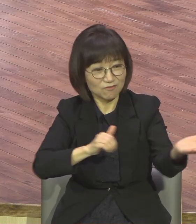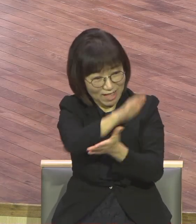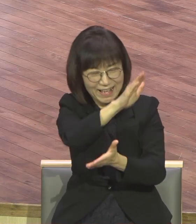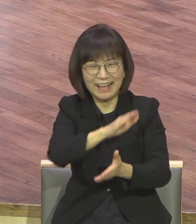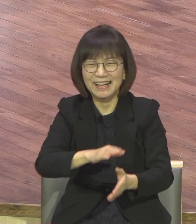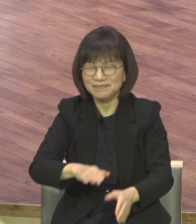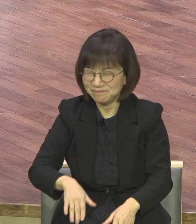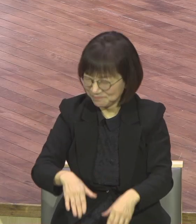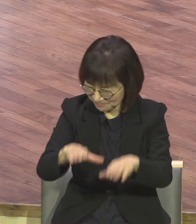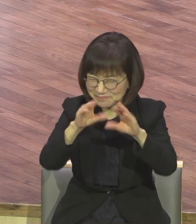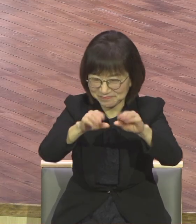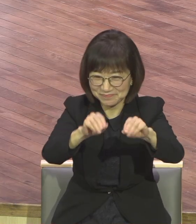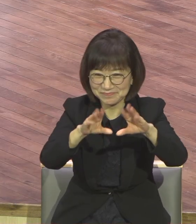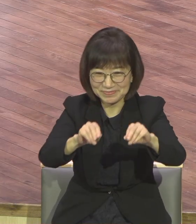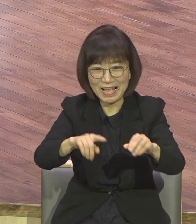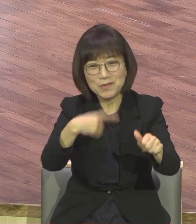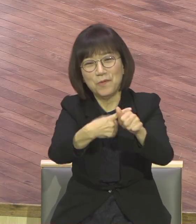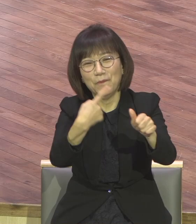그만했어.